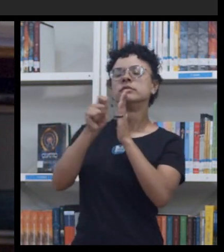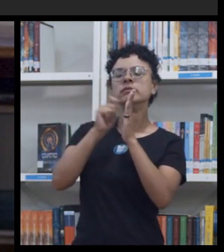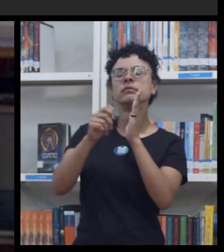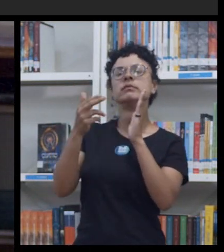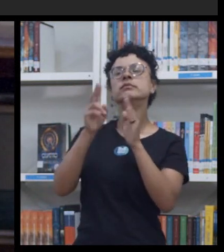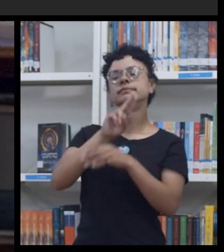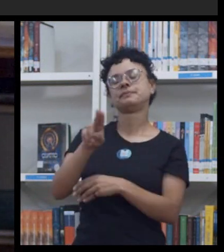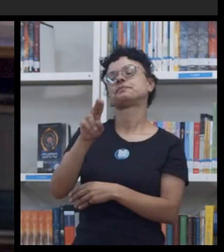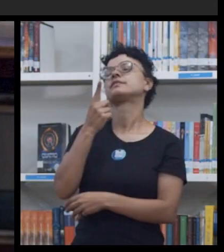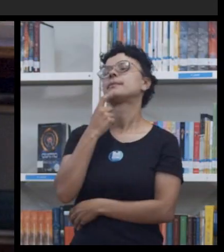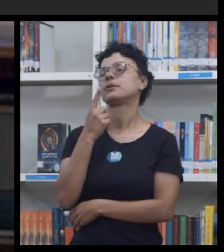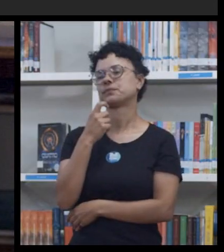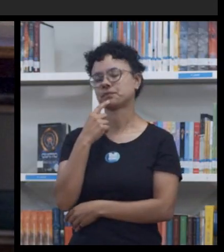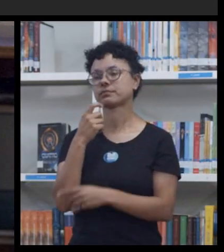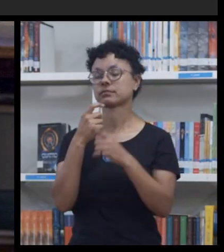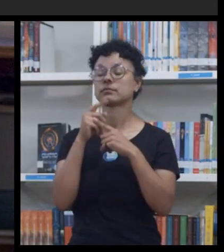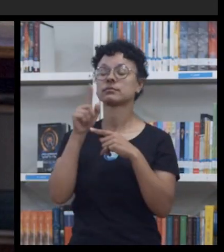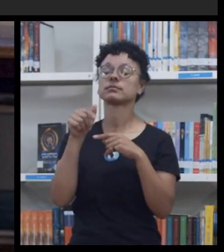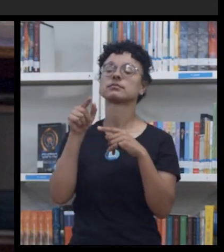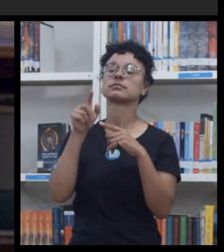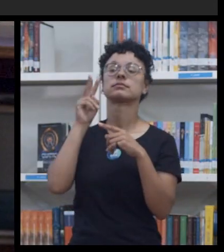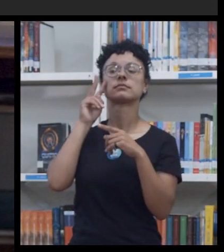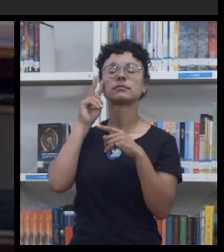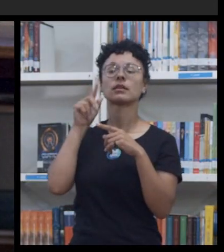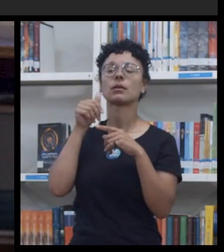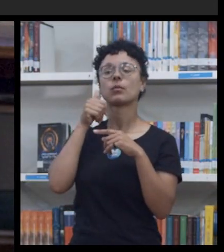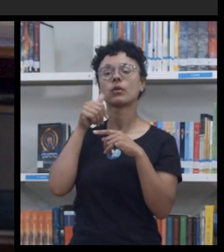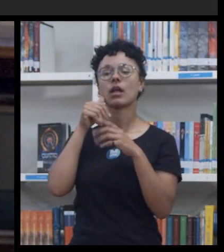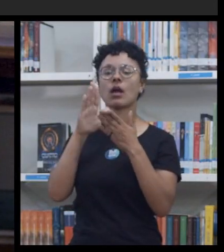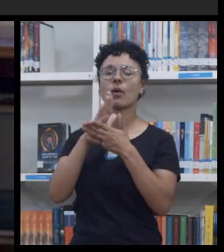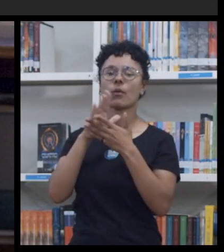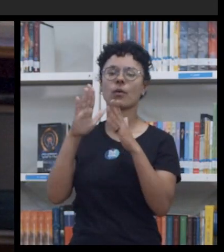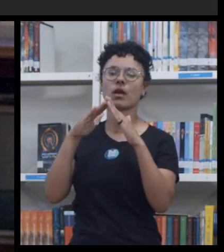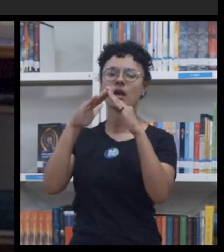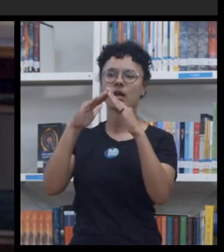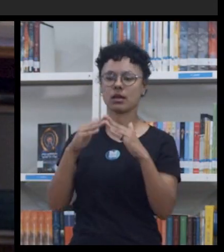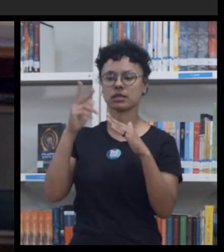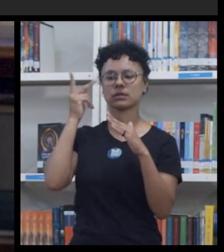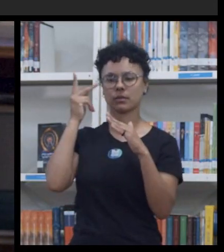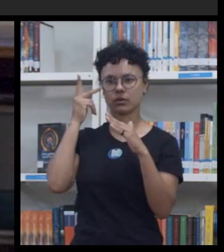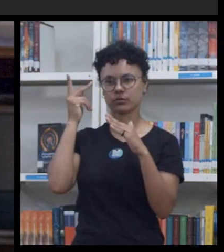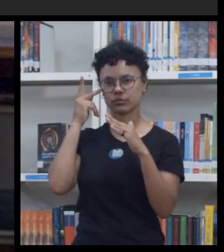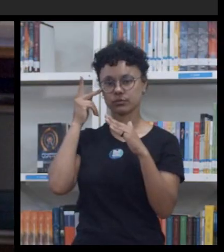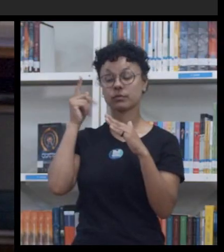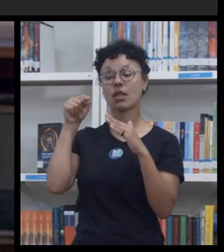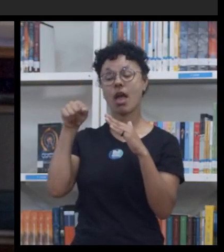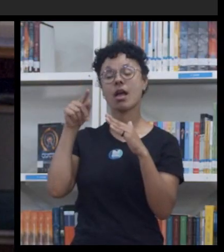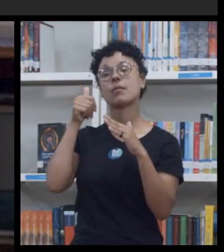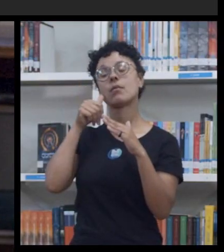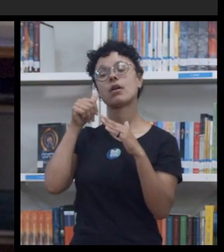chamado Vermelho, que é a história de mulheres que moram na cidade de São Paulo. E elas